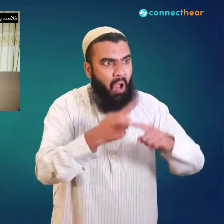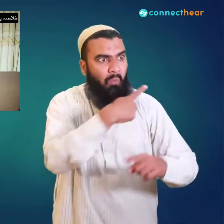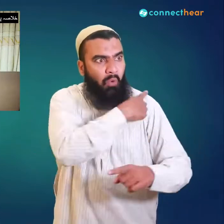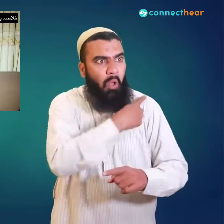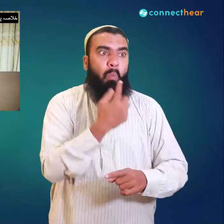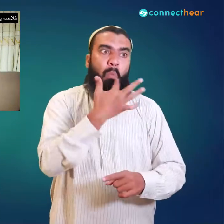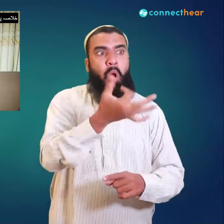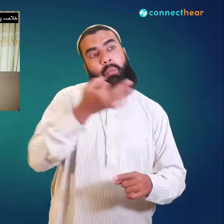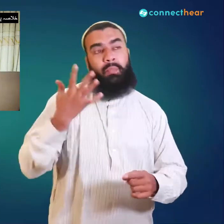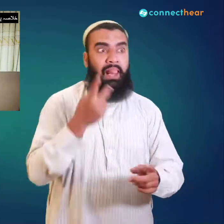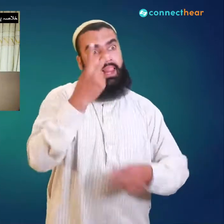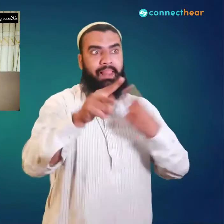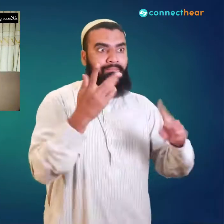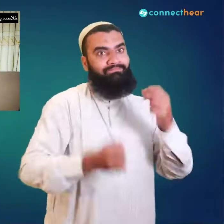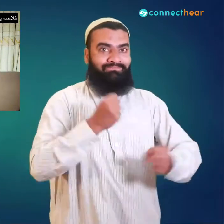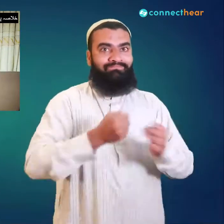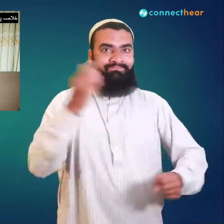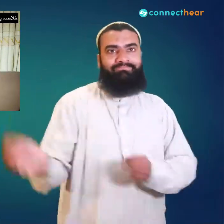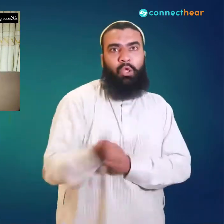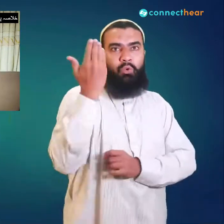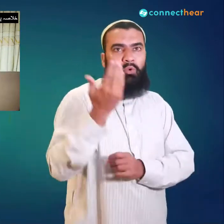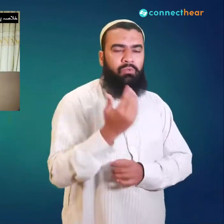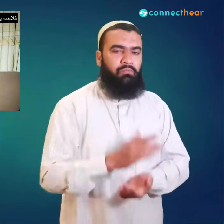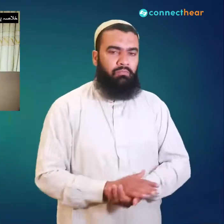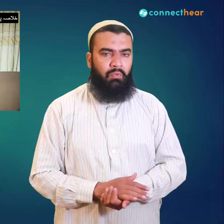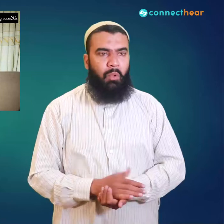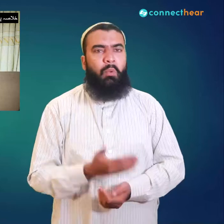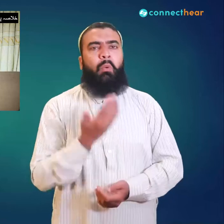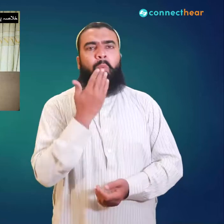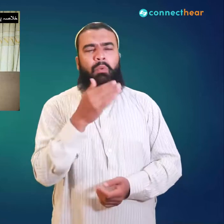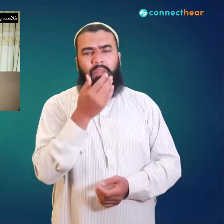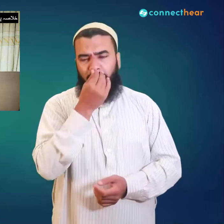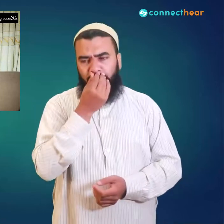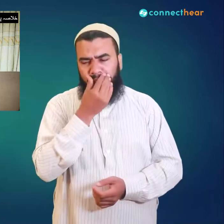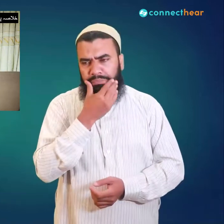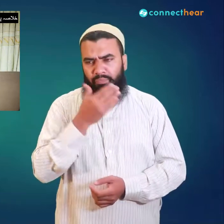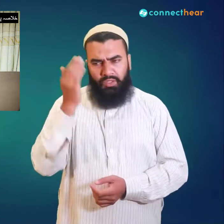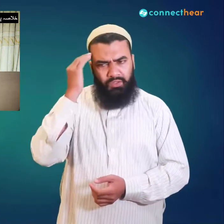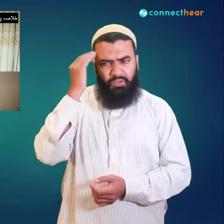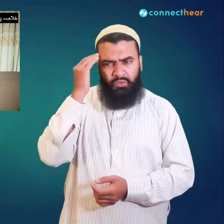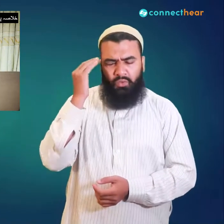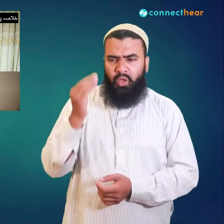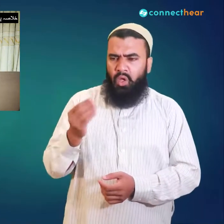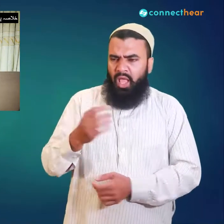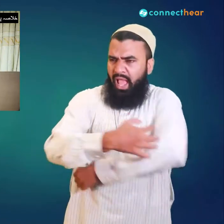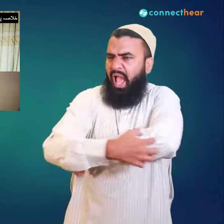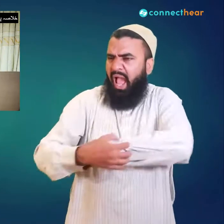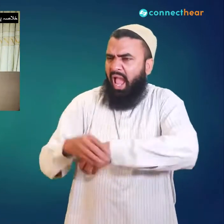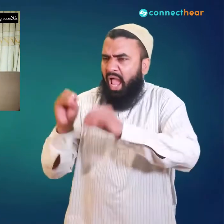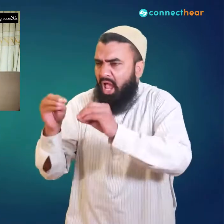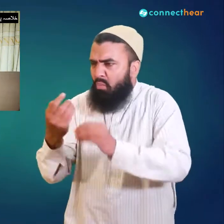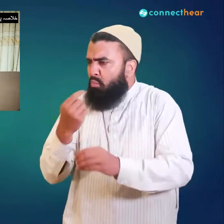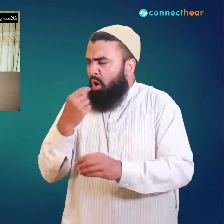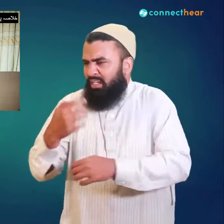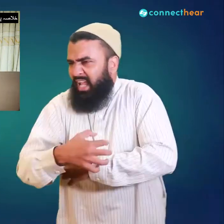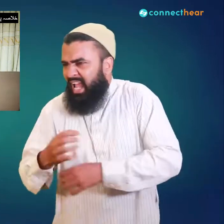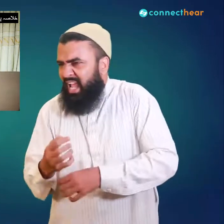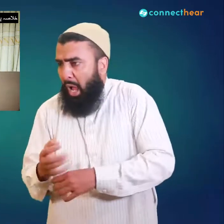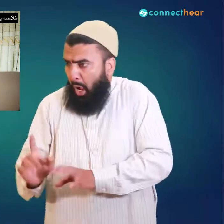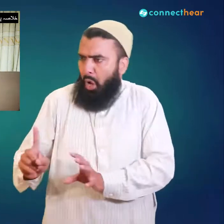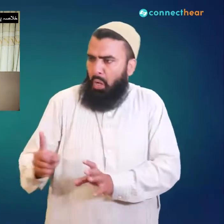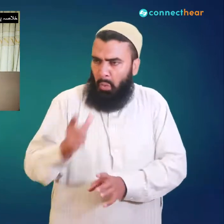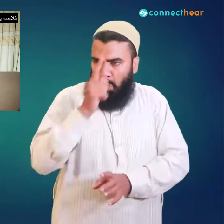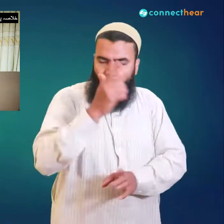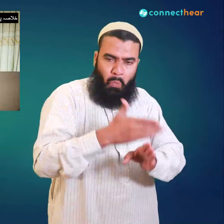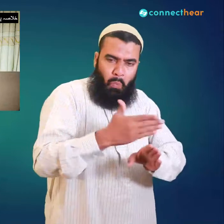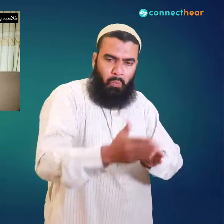اپنے ہاتھوں کو روک لیتے ہیں، یعنی خرچ کرنے سے، نیک کاموں میں خرچ کرنے سے اپنے ہاتھوں کو روکے رکھتے ہیں۔